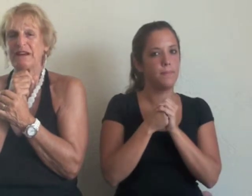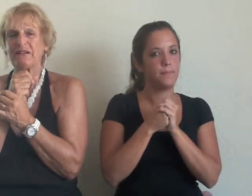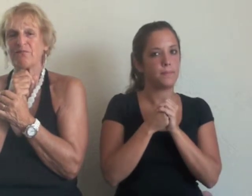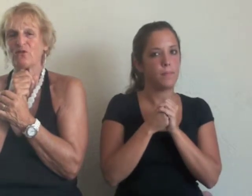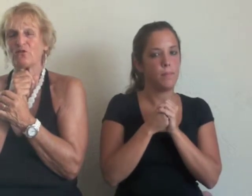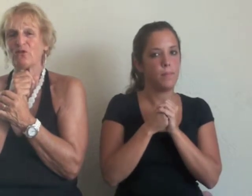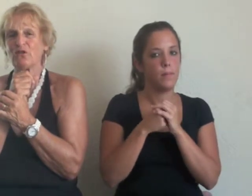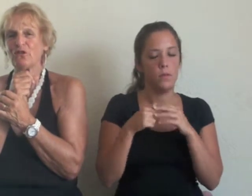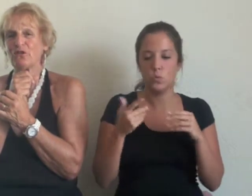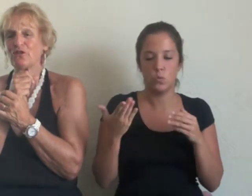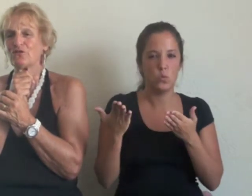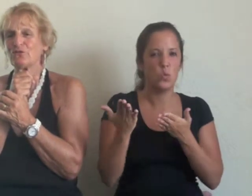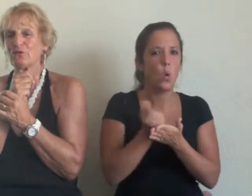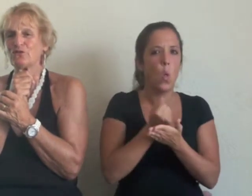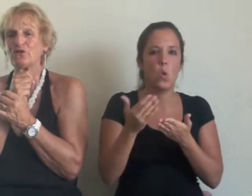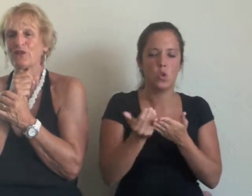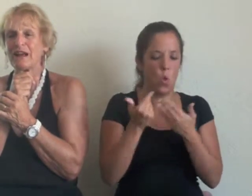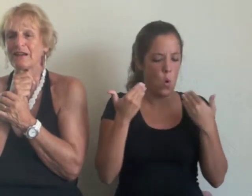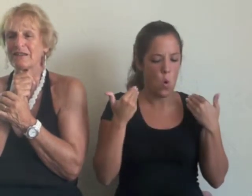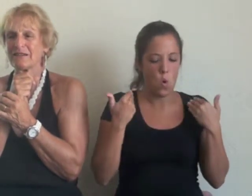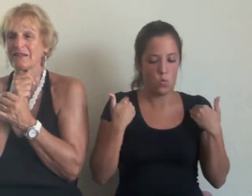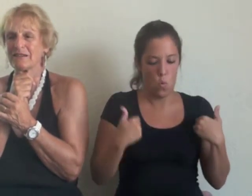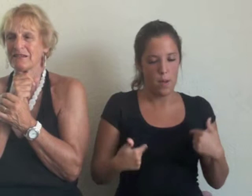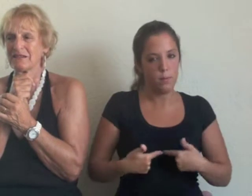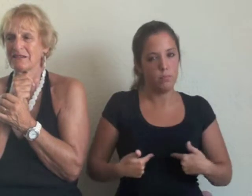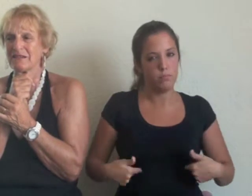Sube por todo tu tórax,